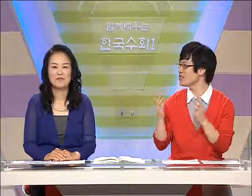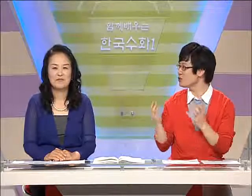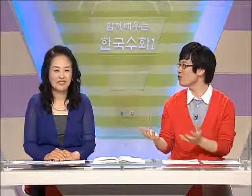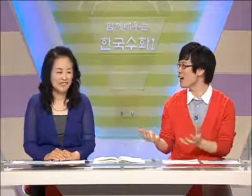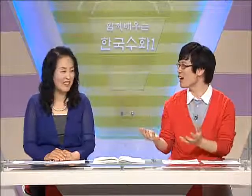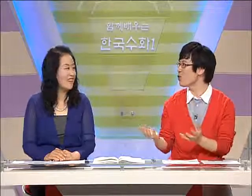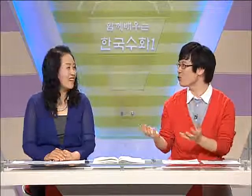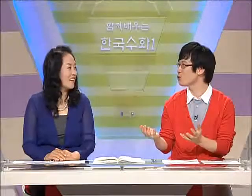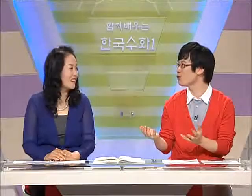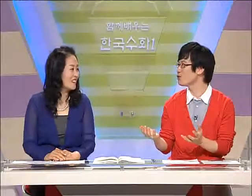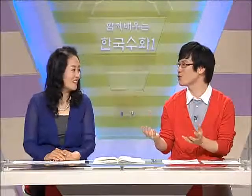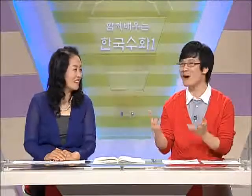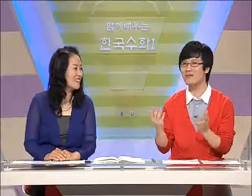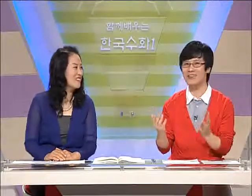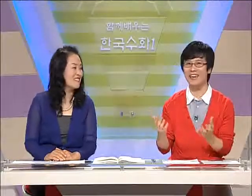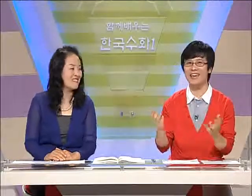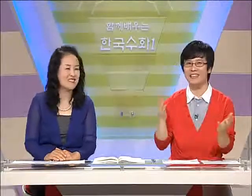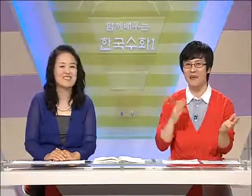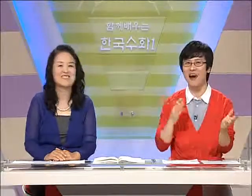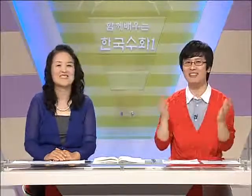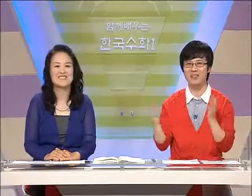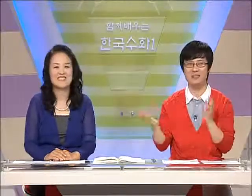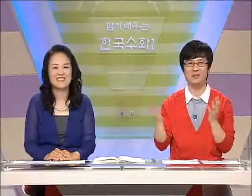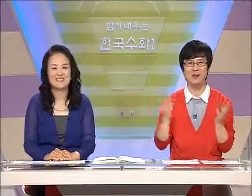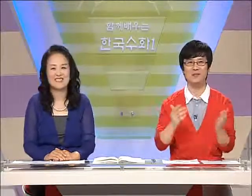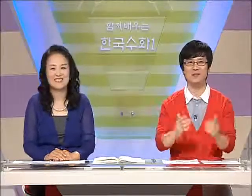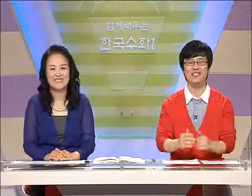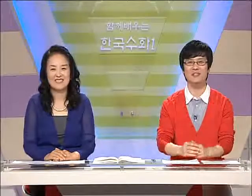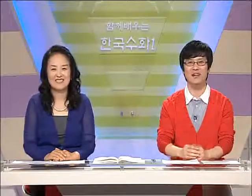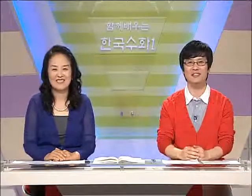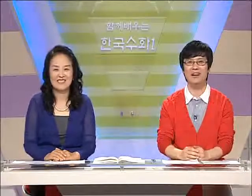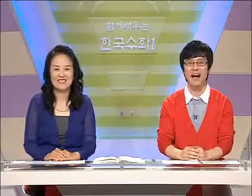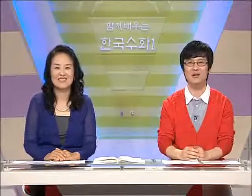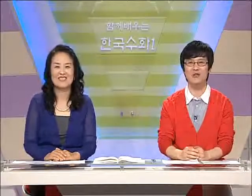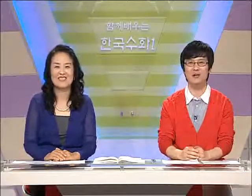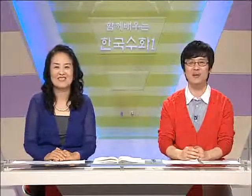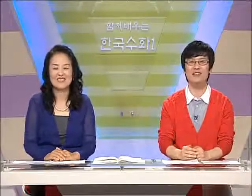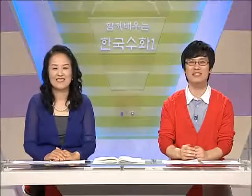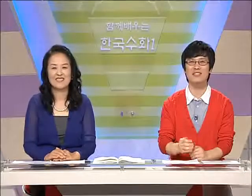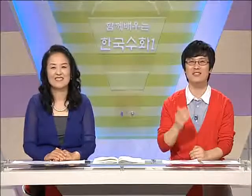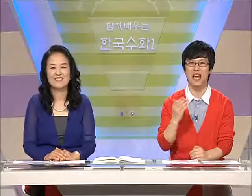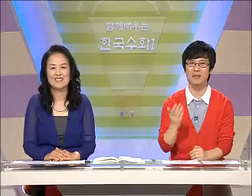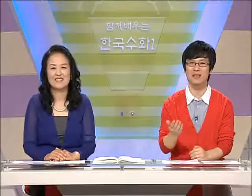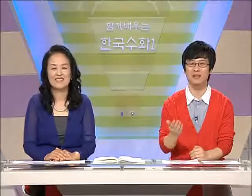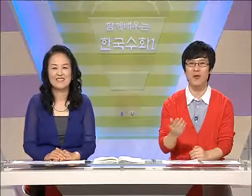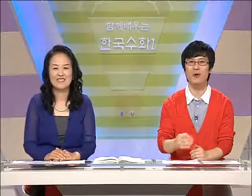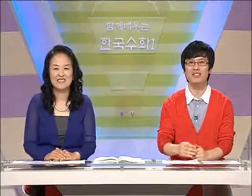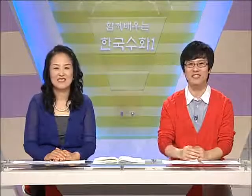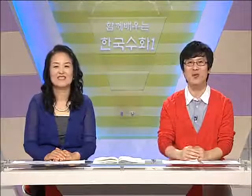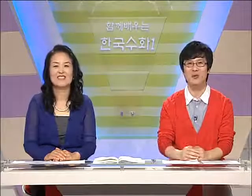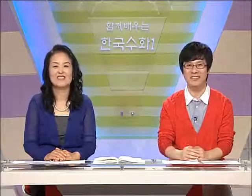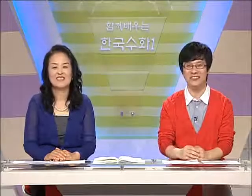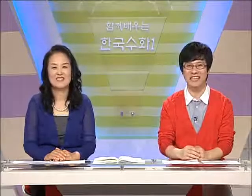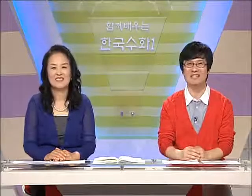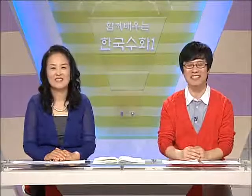친구나 동료분들과 함께 대화하는 것처럼 연습을 하시면 한국수화가 훨씬 더 재미있고 즐거우실 것 같습니다.